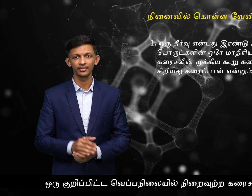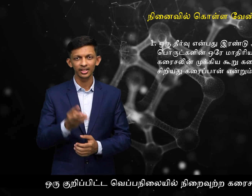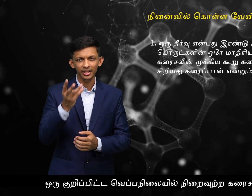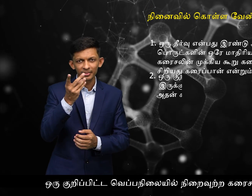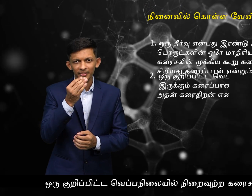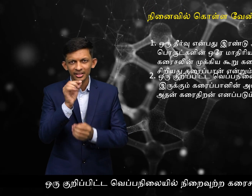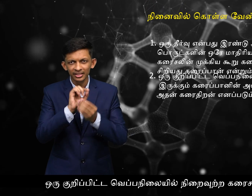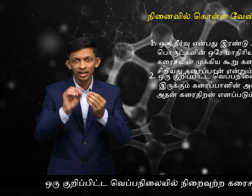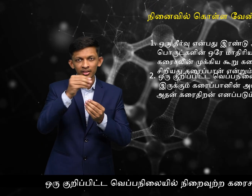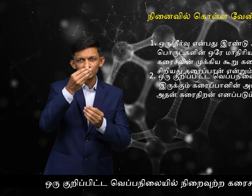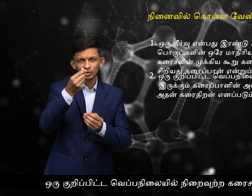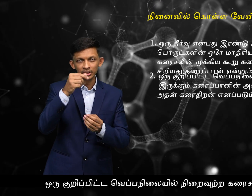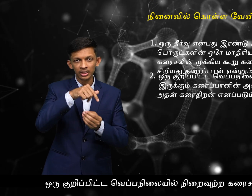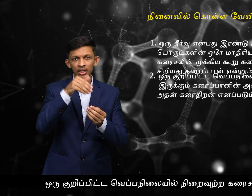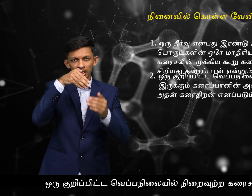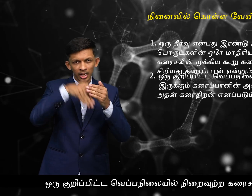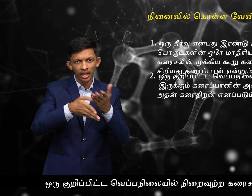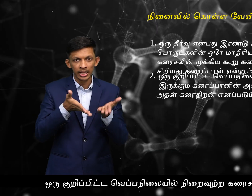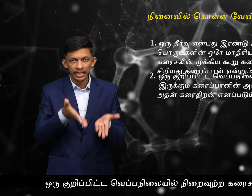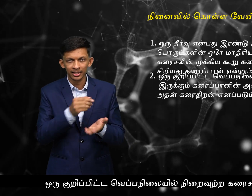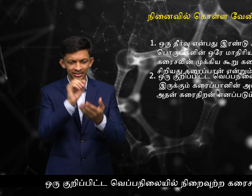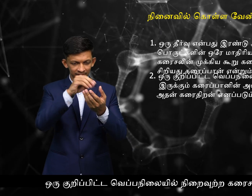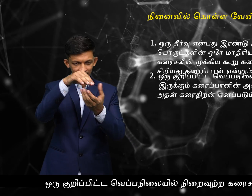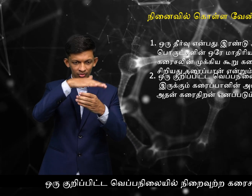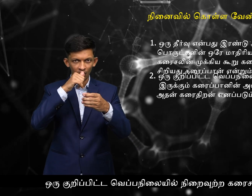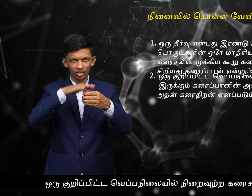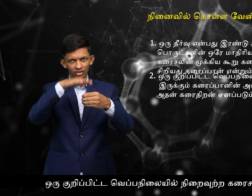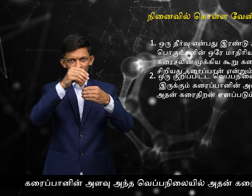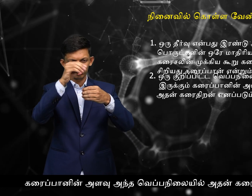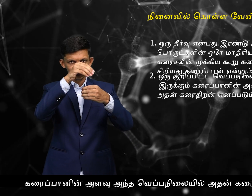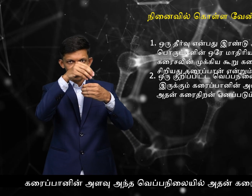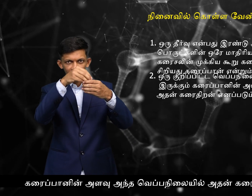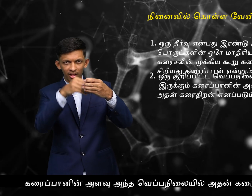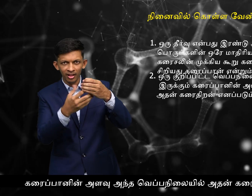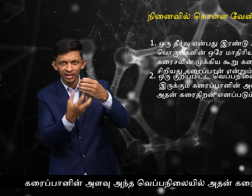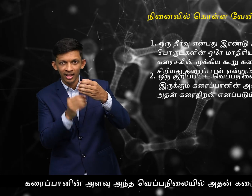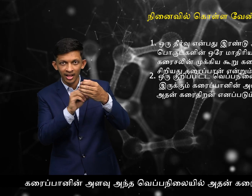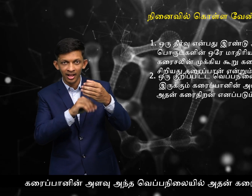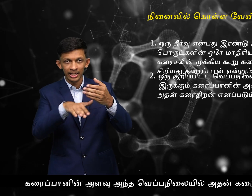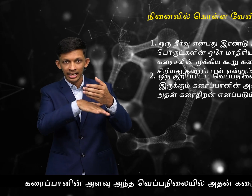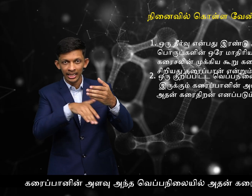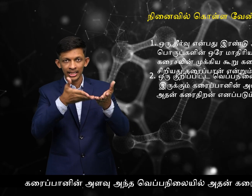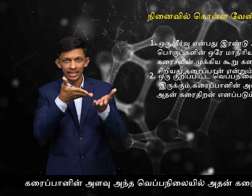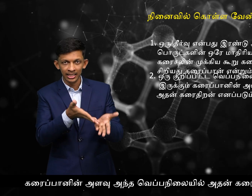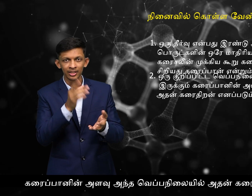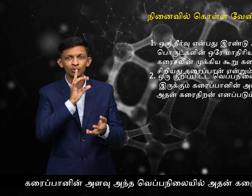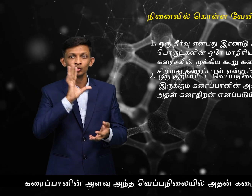ஒரு குறிப்பிட்ட வெப்பநிலையில் நிறைவுற்ற கரைசலில் இருக்கும் கரைப்பானின் அளவு அந்த வெப்பநிலையில்